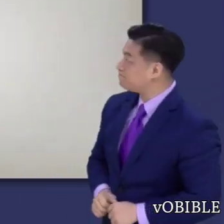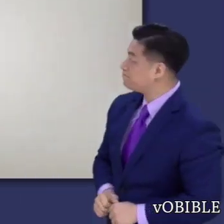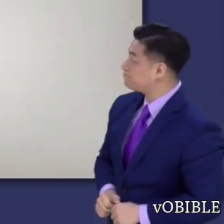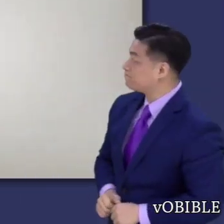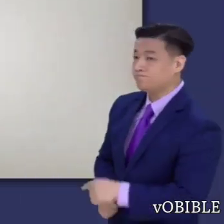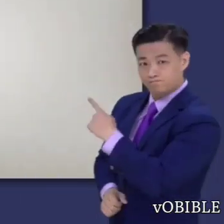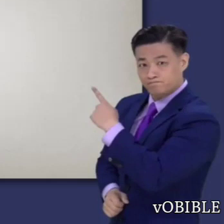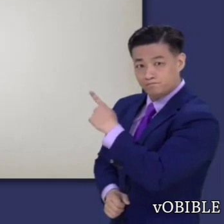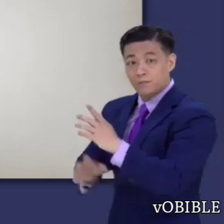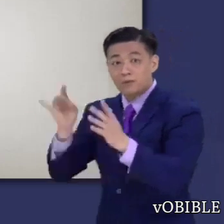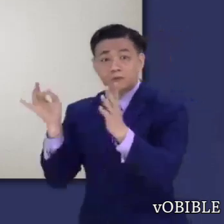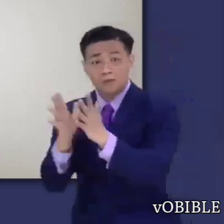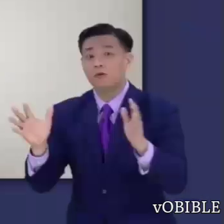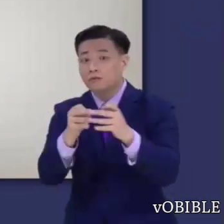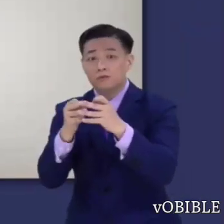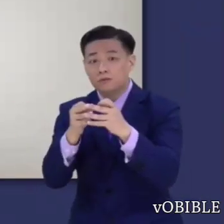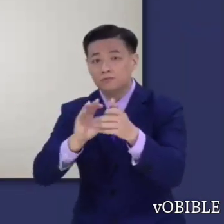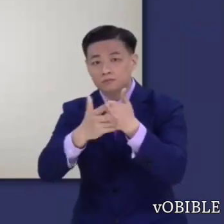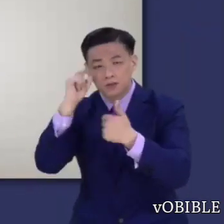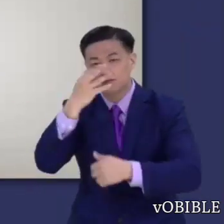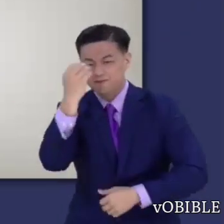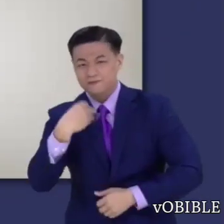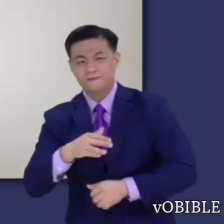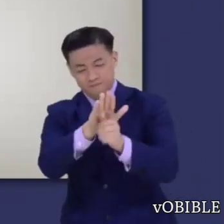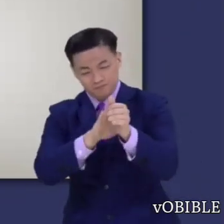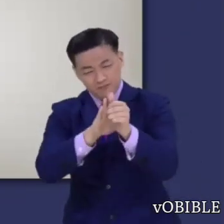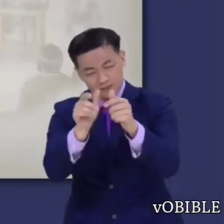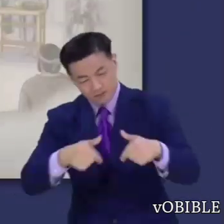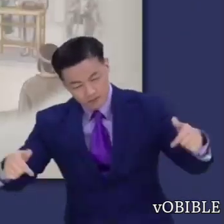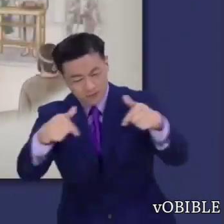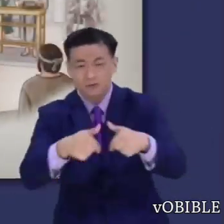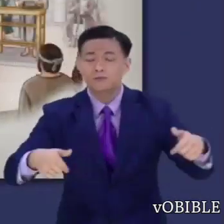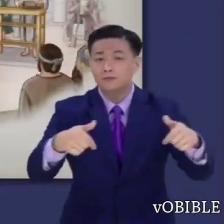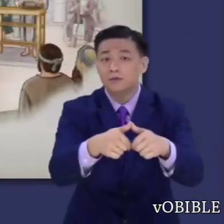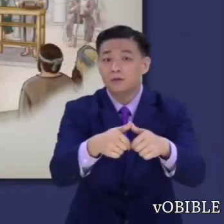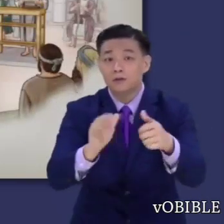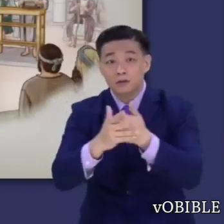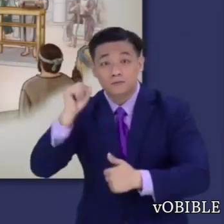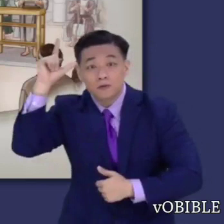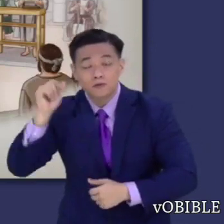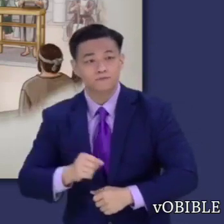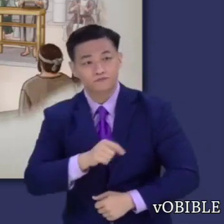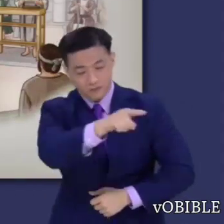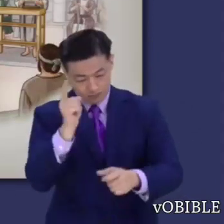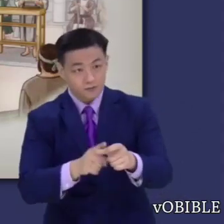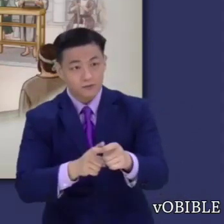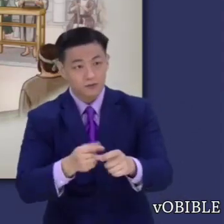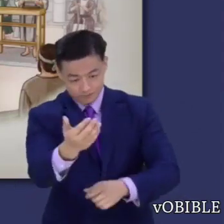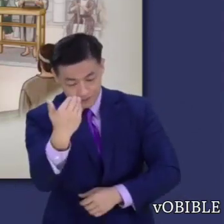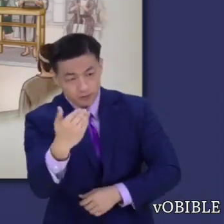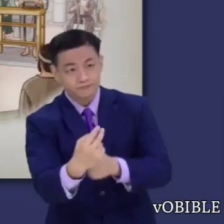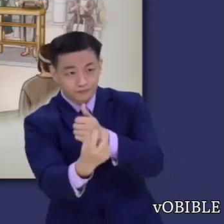二章，保罗表达了对帖撒罗尼迦会众的温情，也说自己努力工作，以免成为他